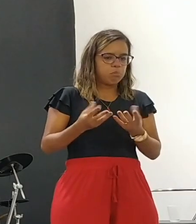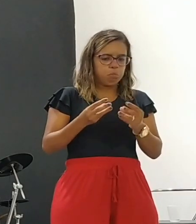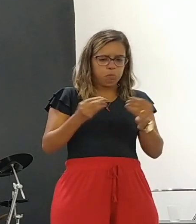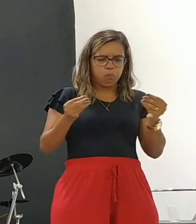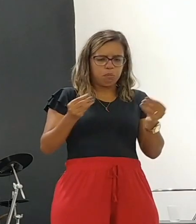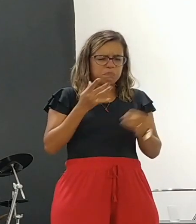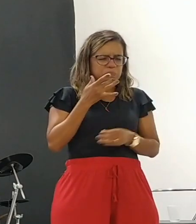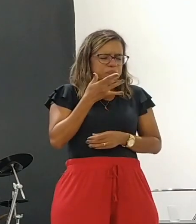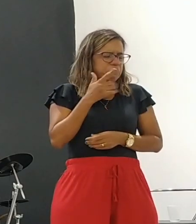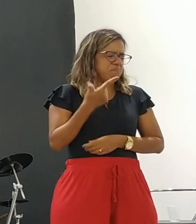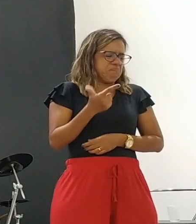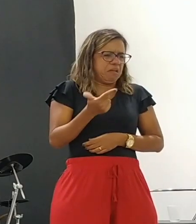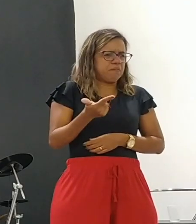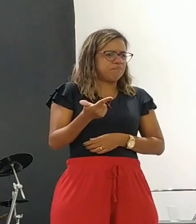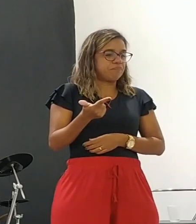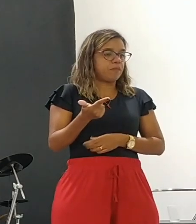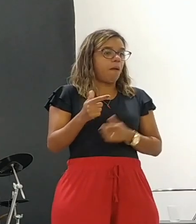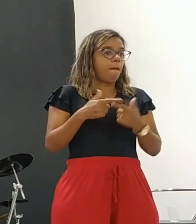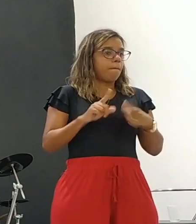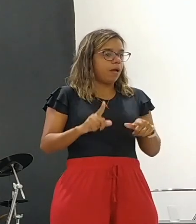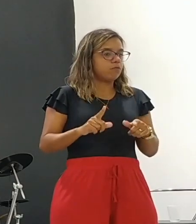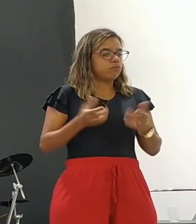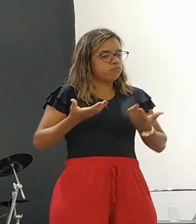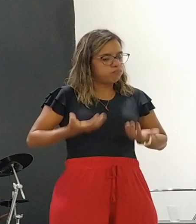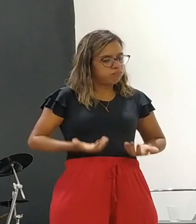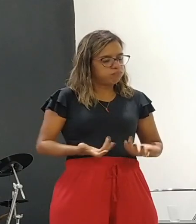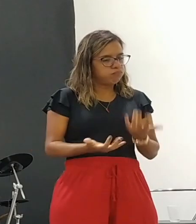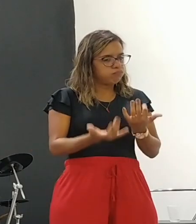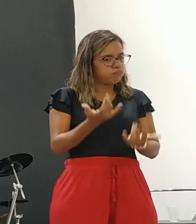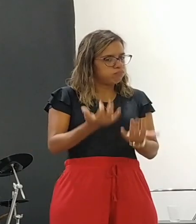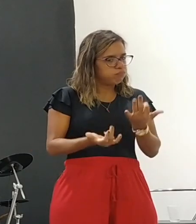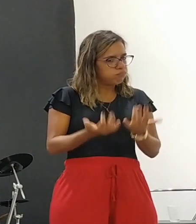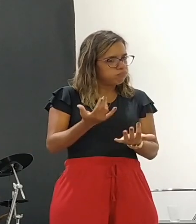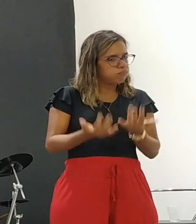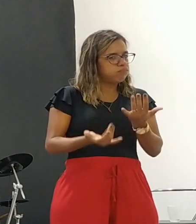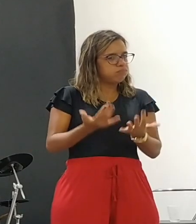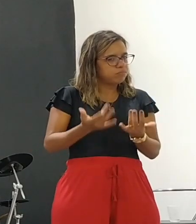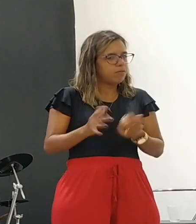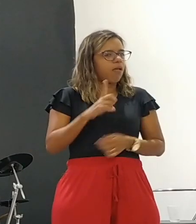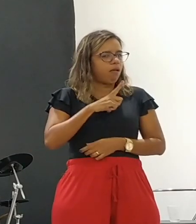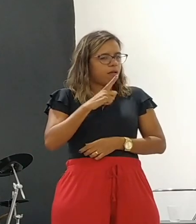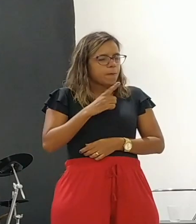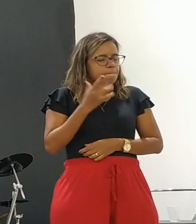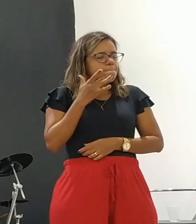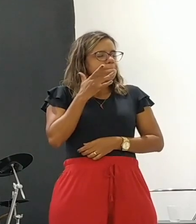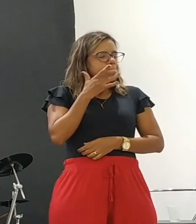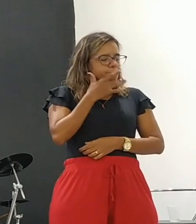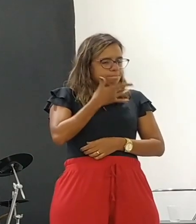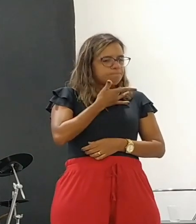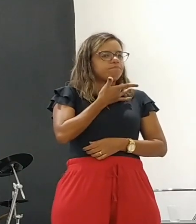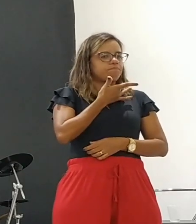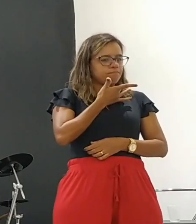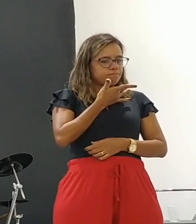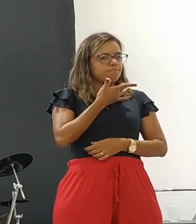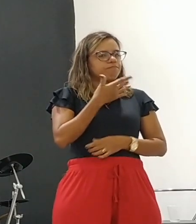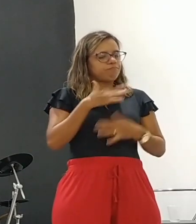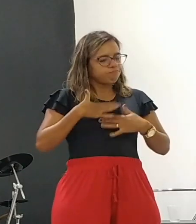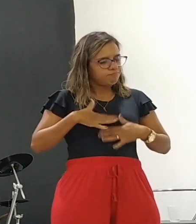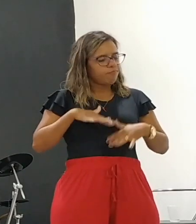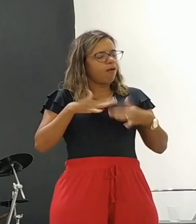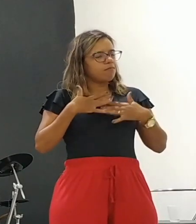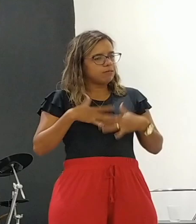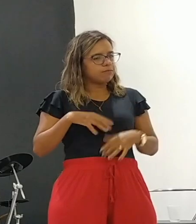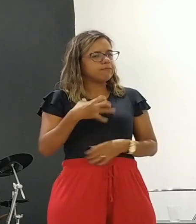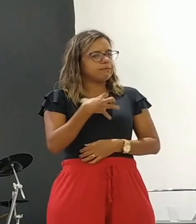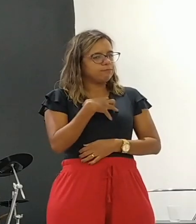Coisa cozida perde o sabor, mas quando é assado no fogo devagarinho, mantém o sabor. Então você tem que